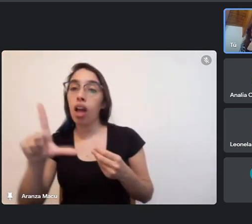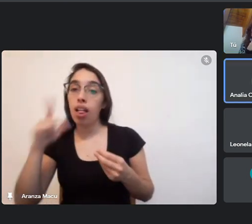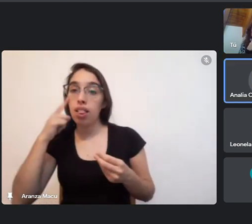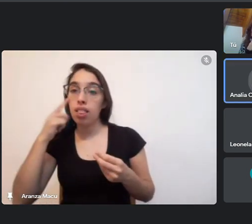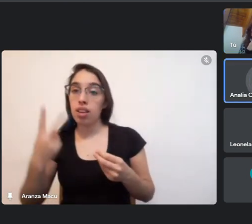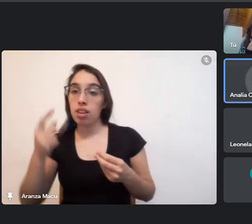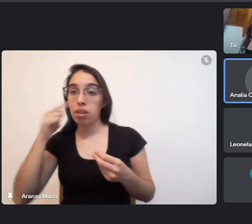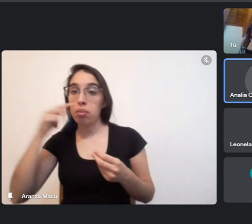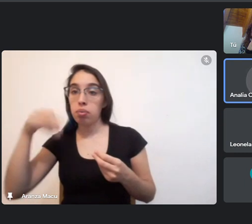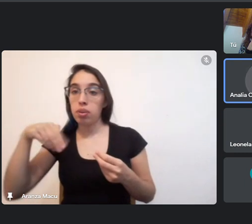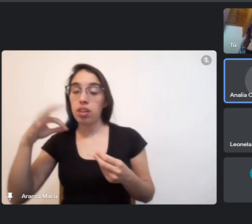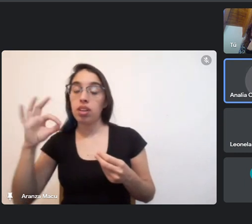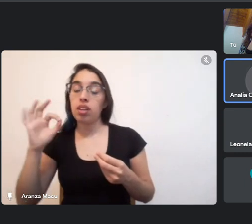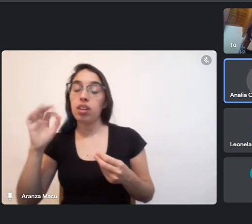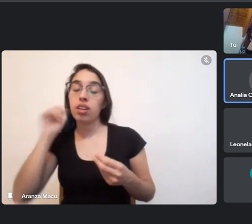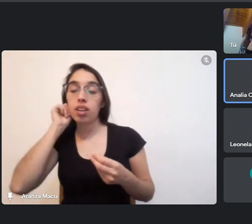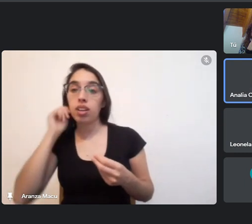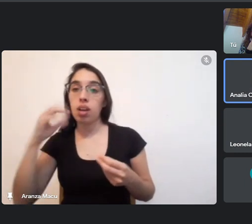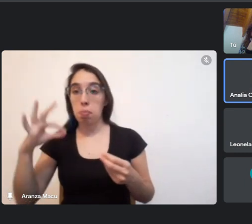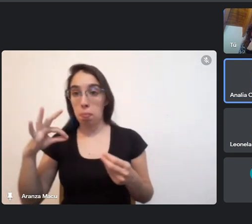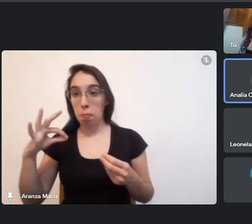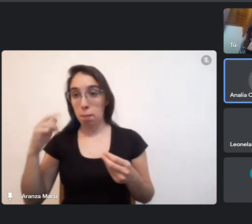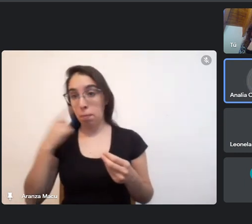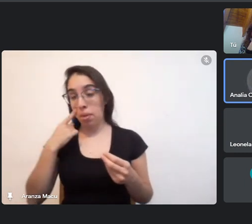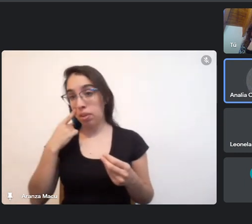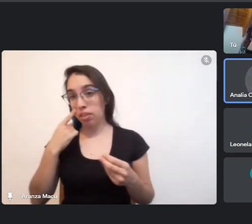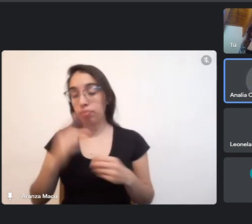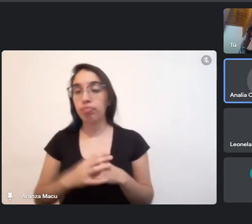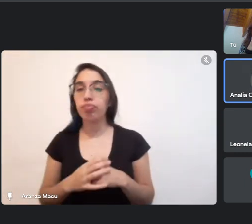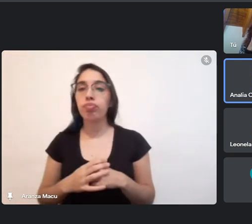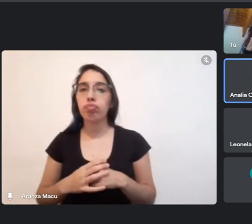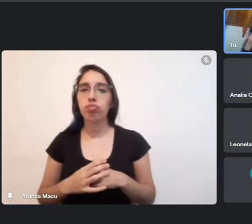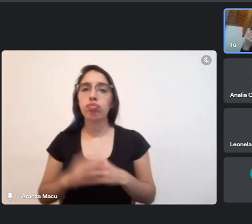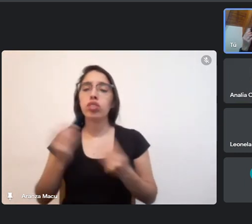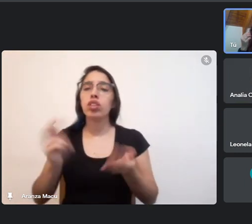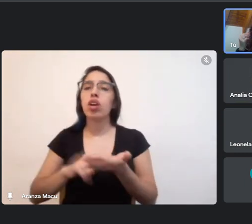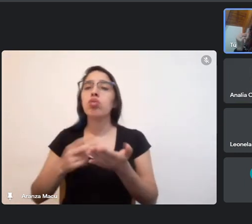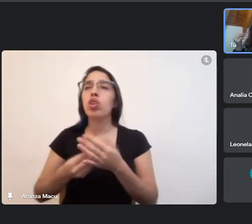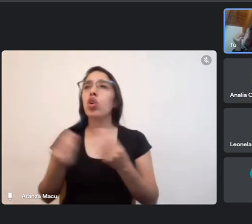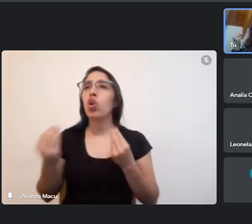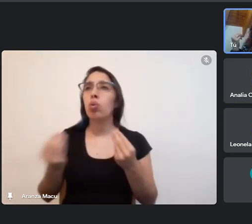Las personas están